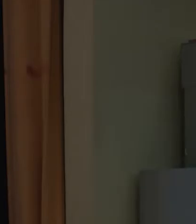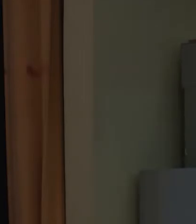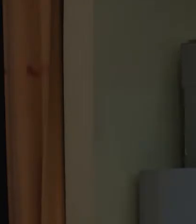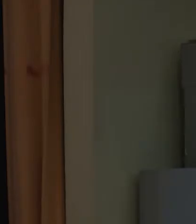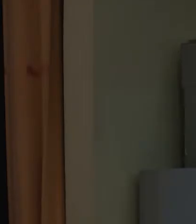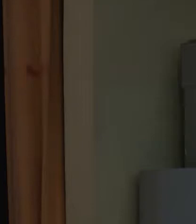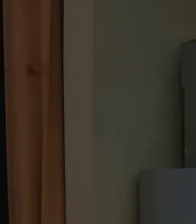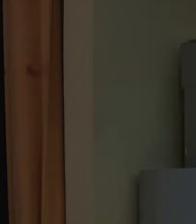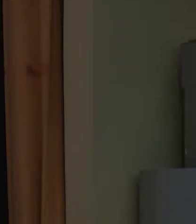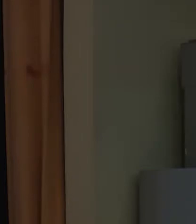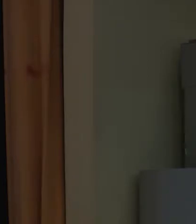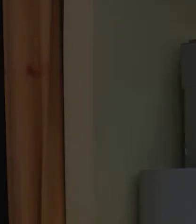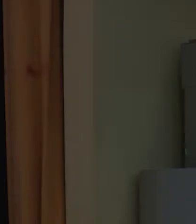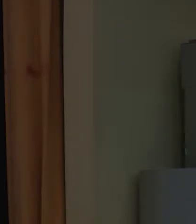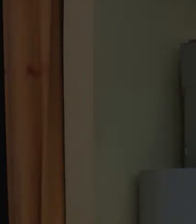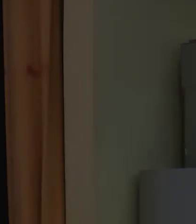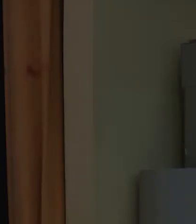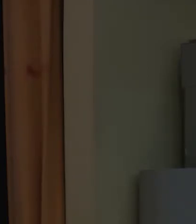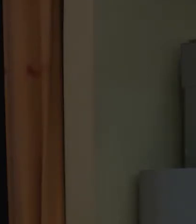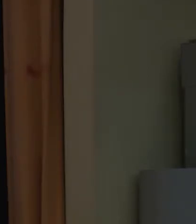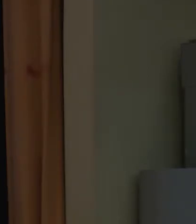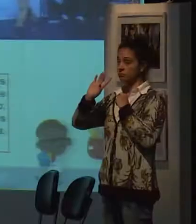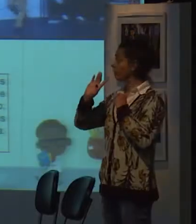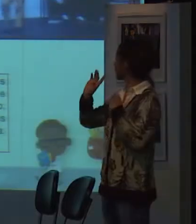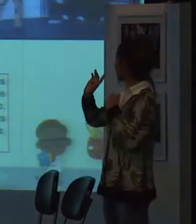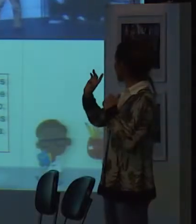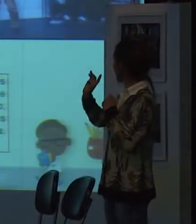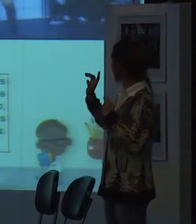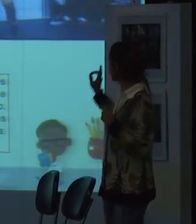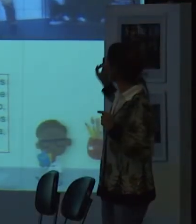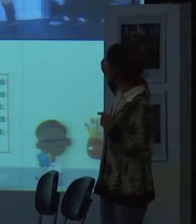Falando a respeito agora do ritmo. Esse, para mim, é o mais interessante.